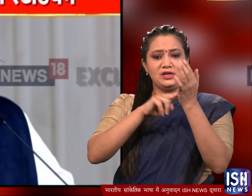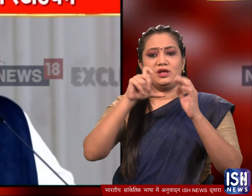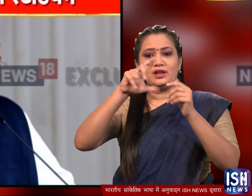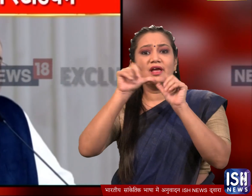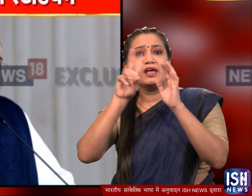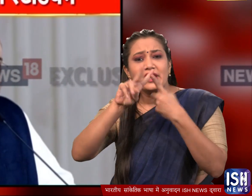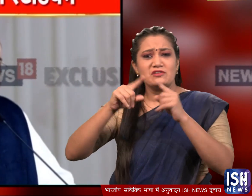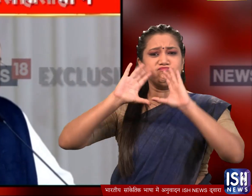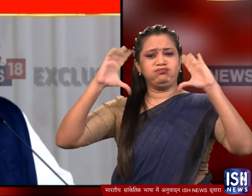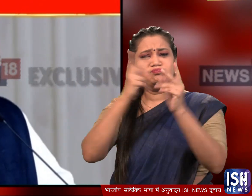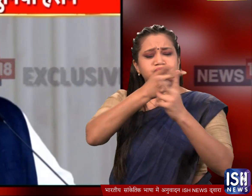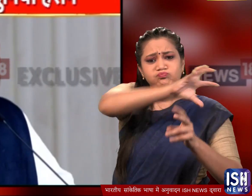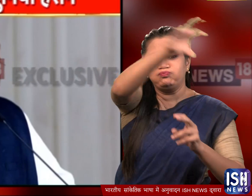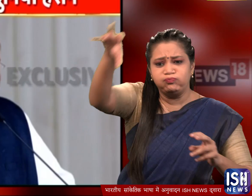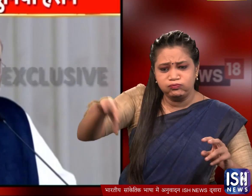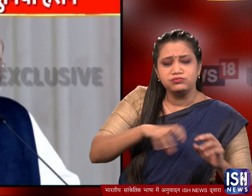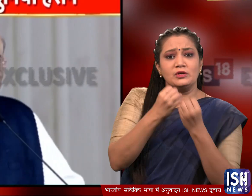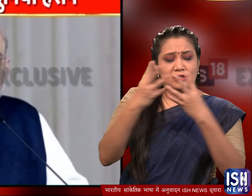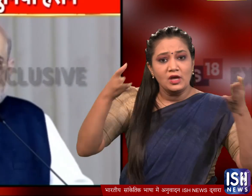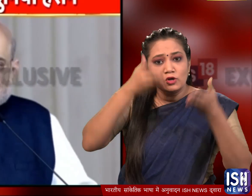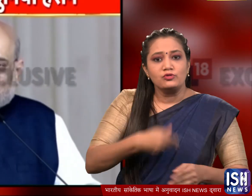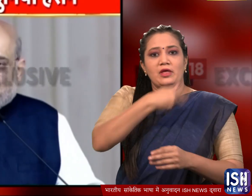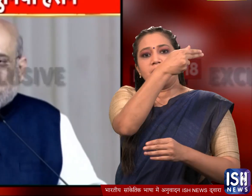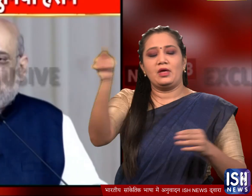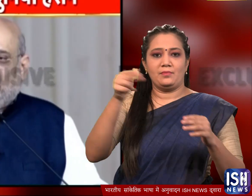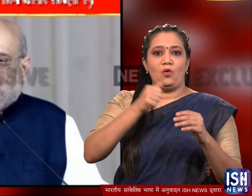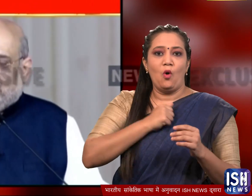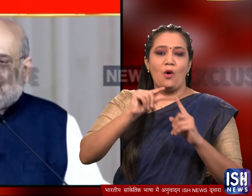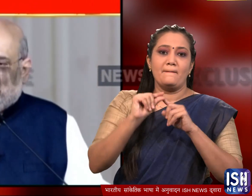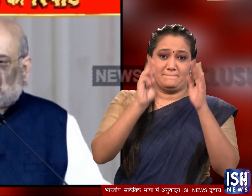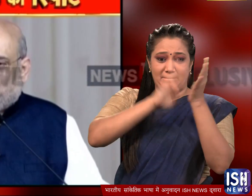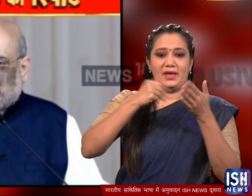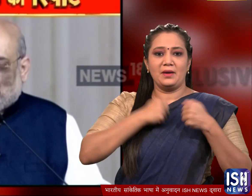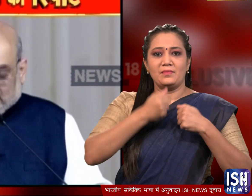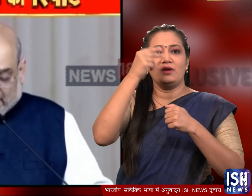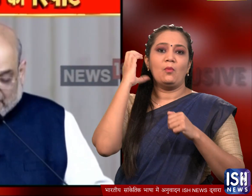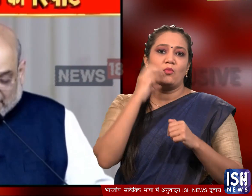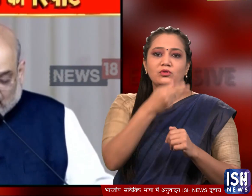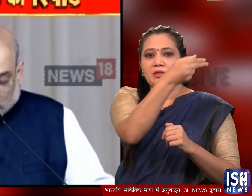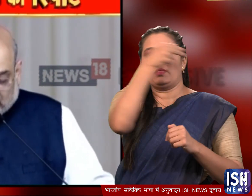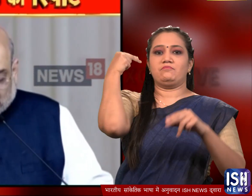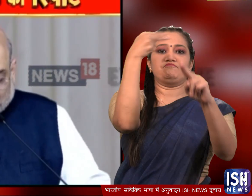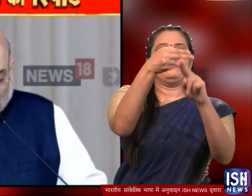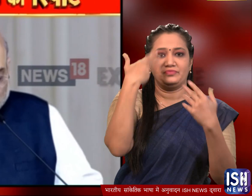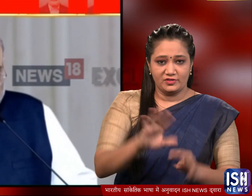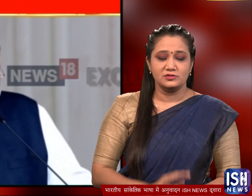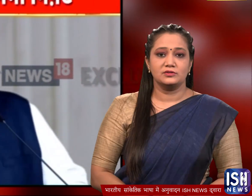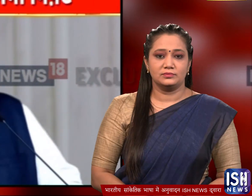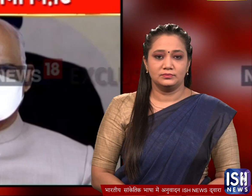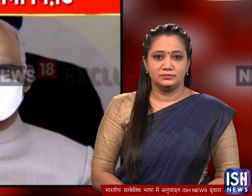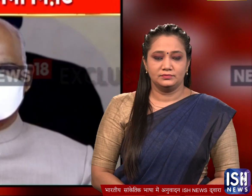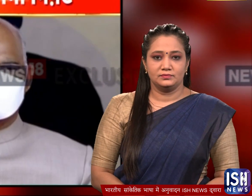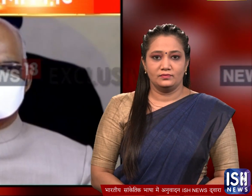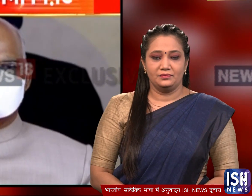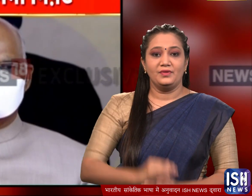स्पोर्ट्स स्टेडियम है, जिसका नाम आज हमने हमारे देश के प्रधानमंत्री नरेंद्र मोदी जी के नाम से रखा